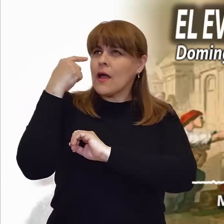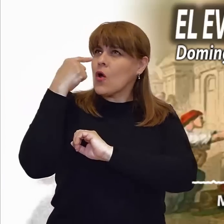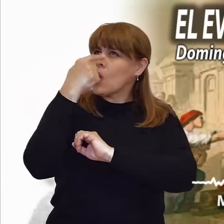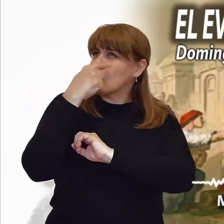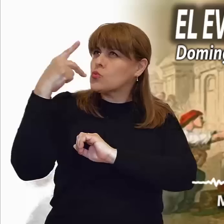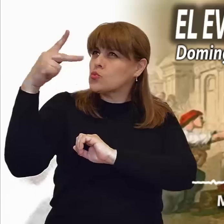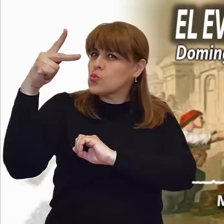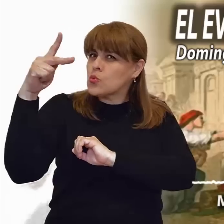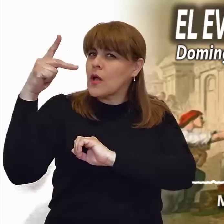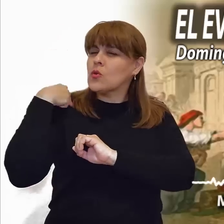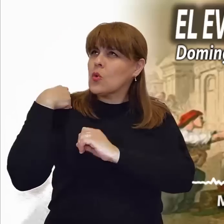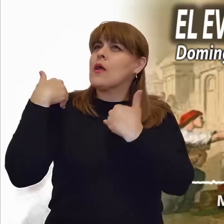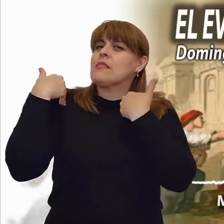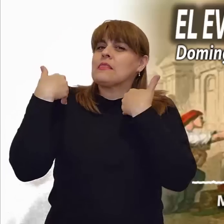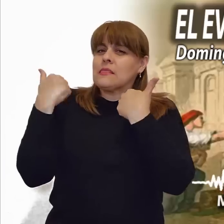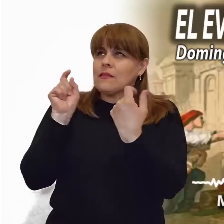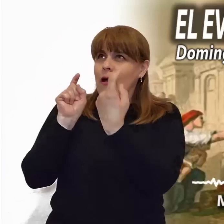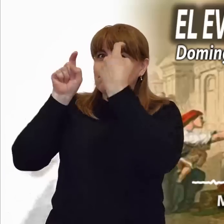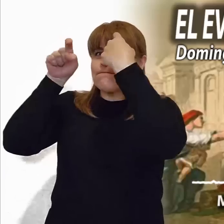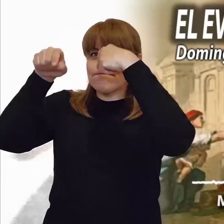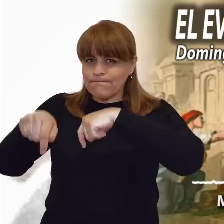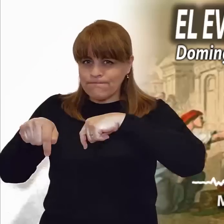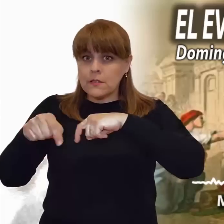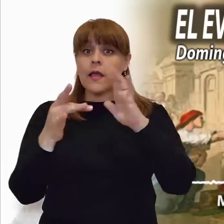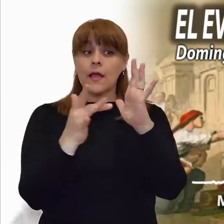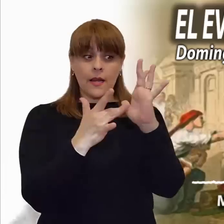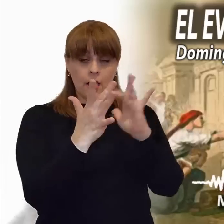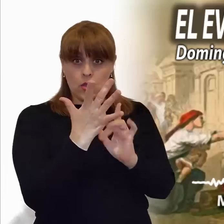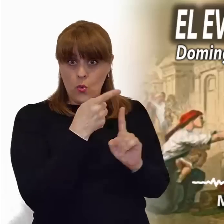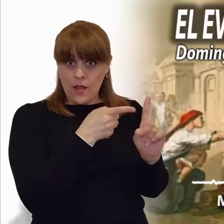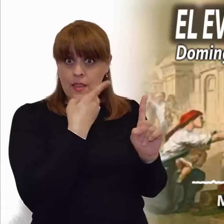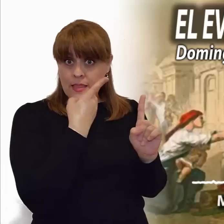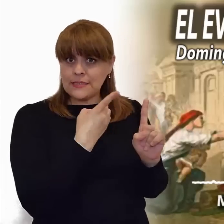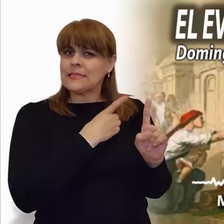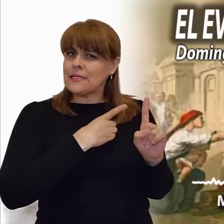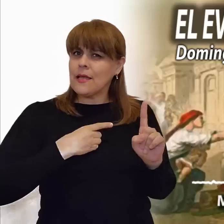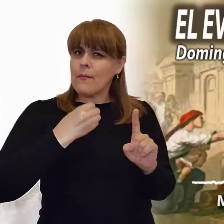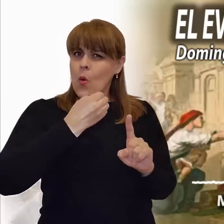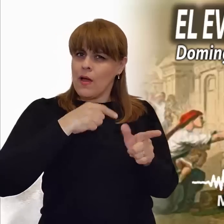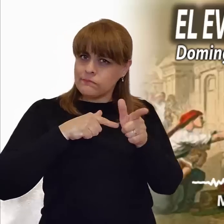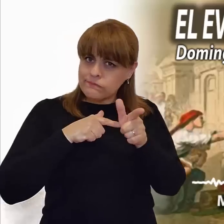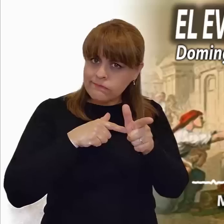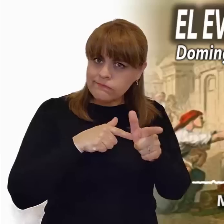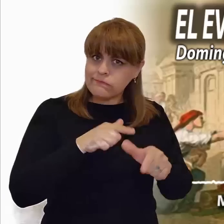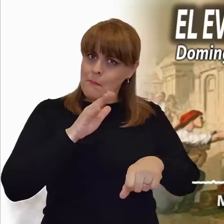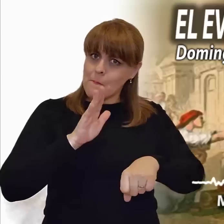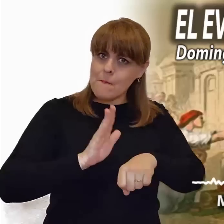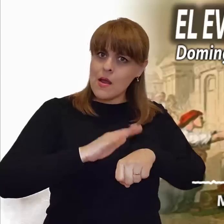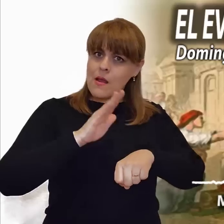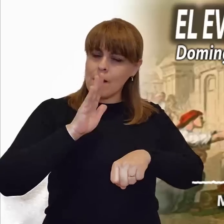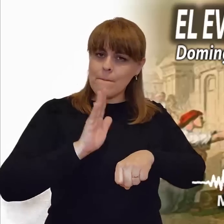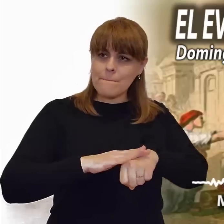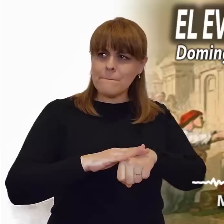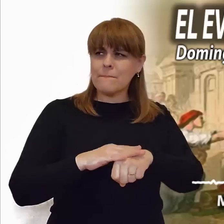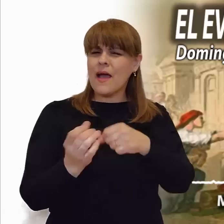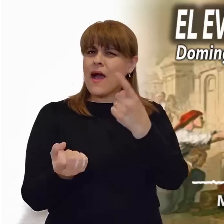Dios. Jesús insiste en la necesidad de una oración perseverante. A algunos